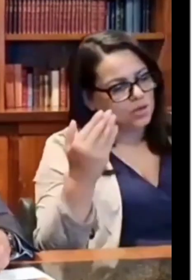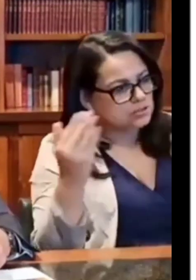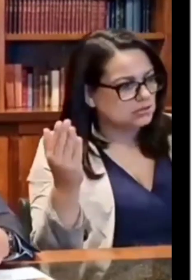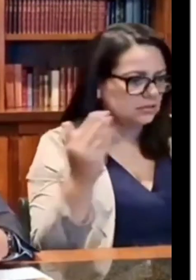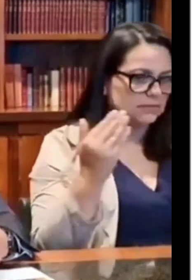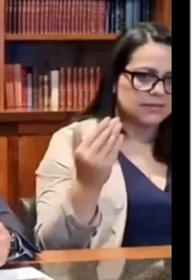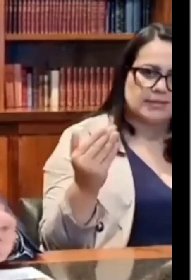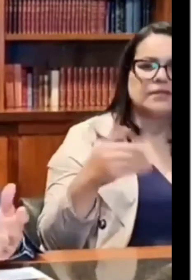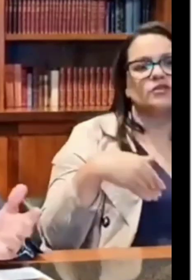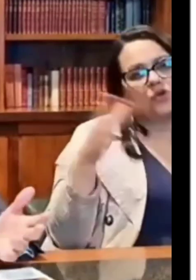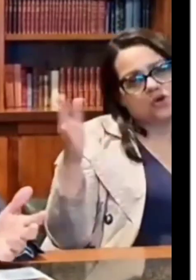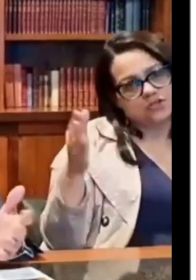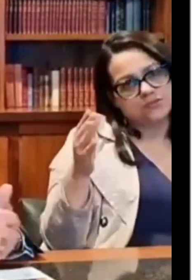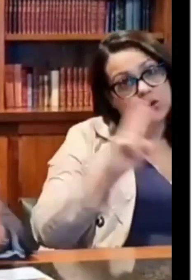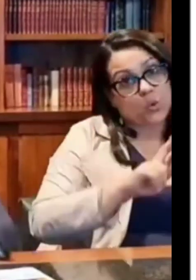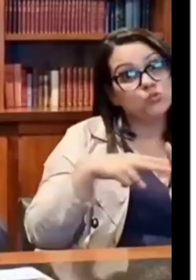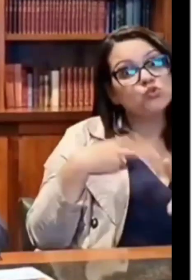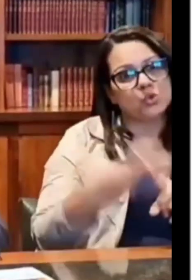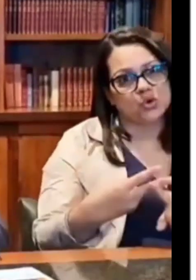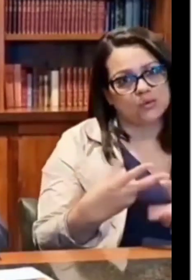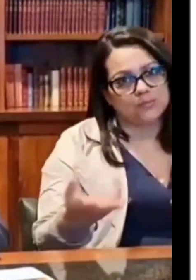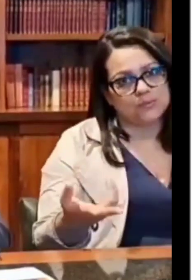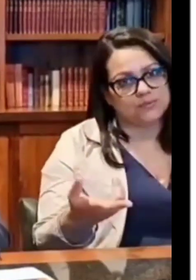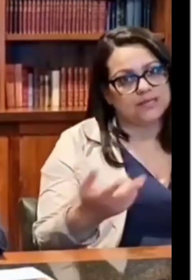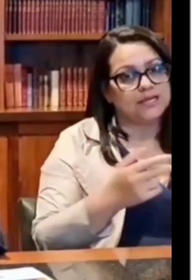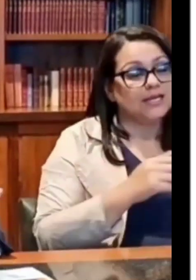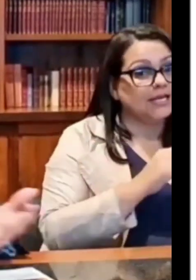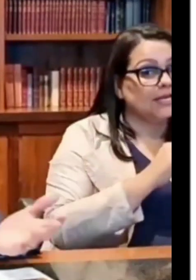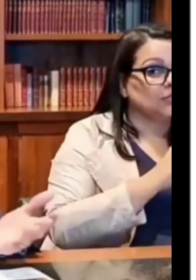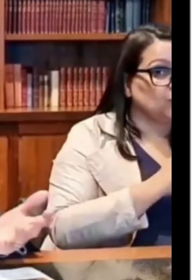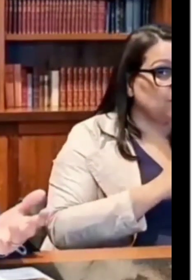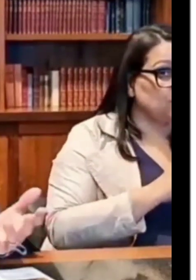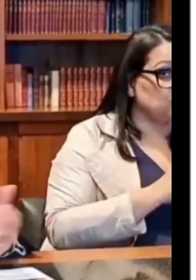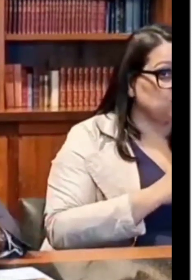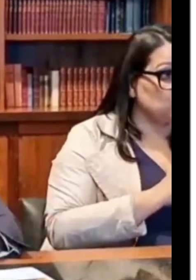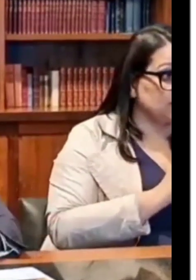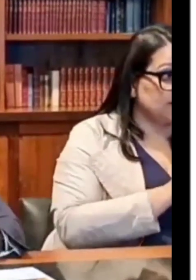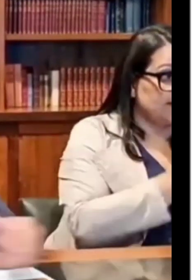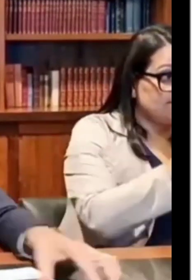nós pagamos o dobro. E a inflação de 2018 para cá não foi de 100%.